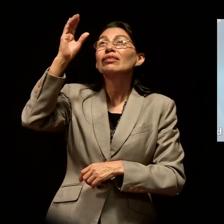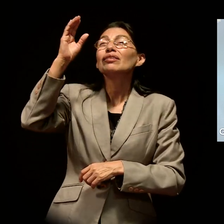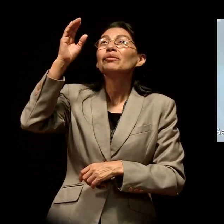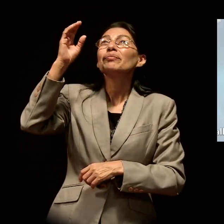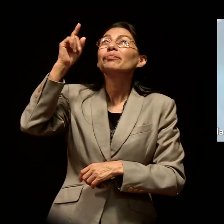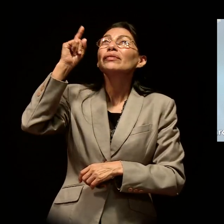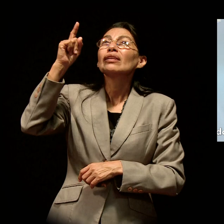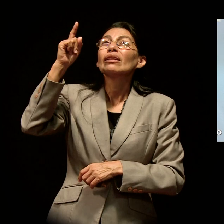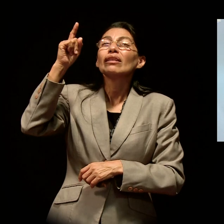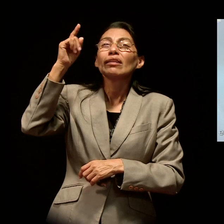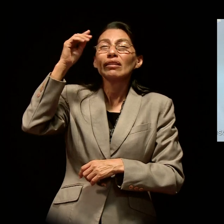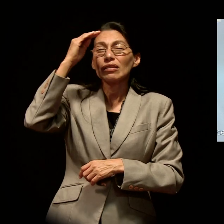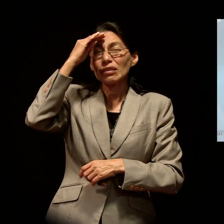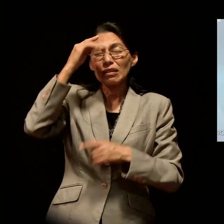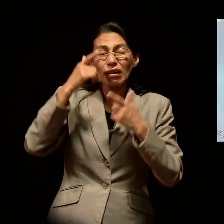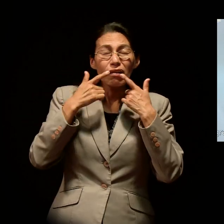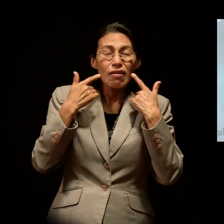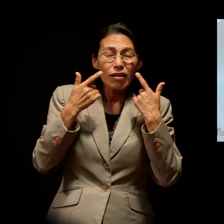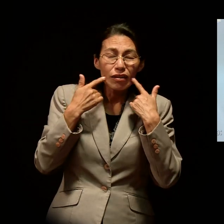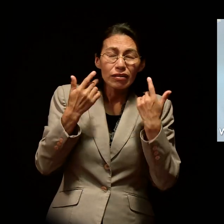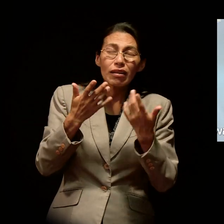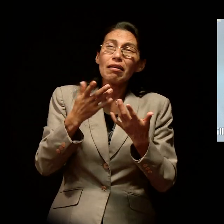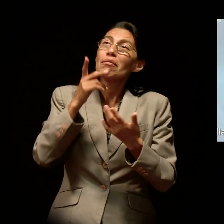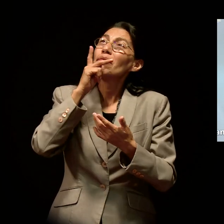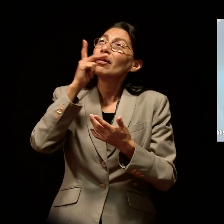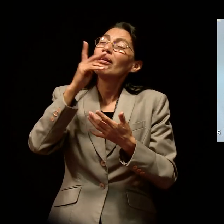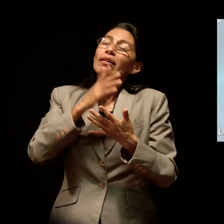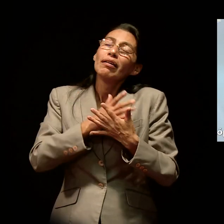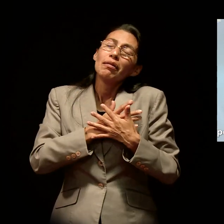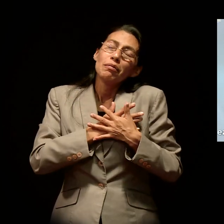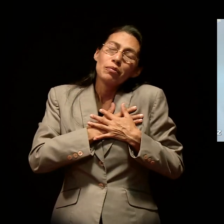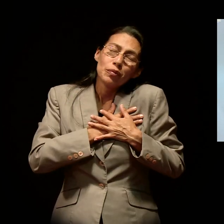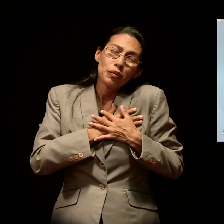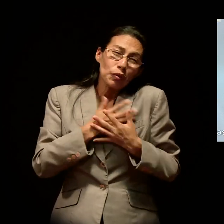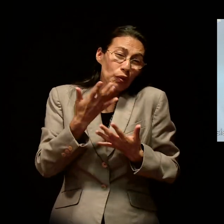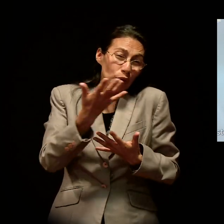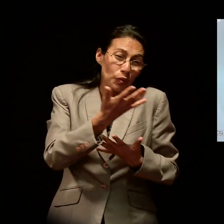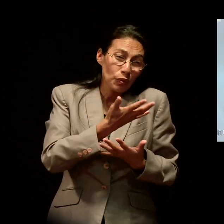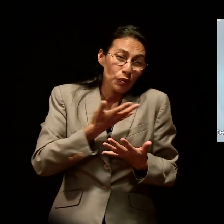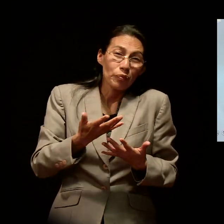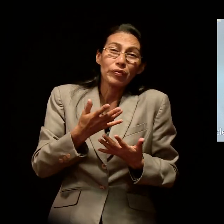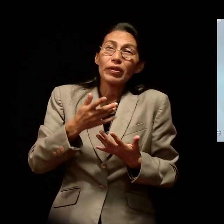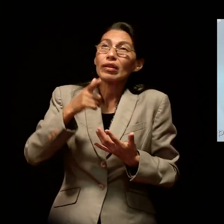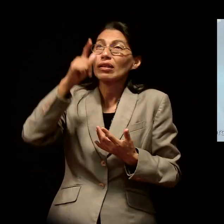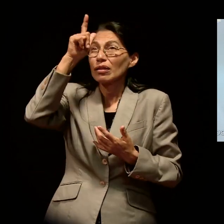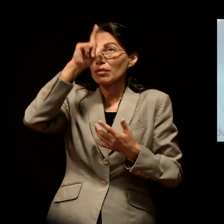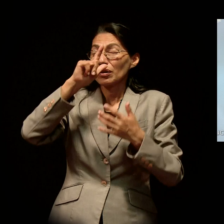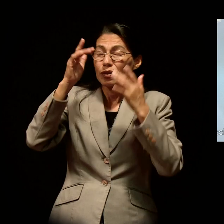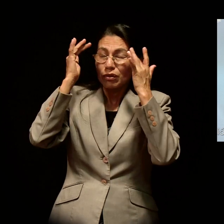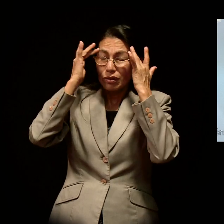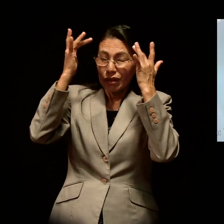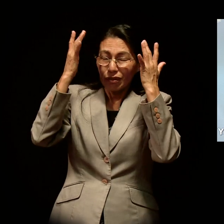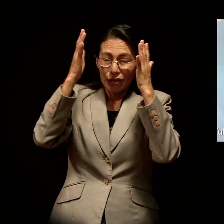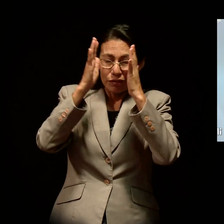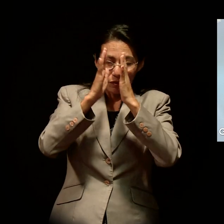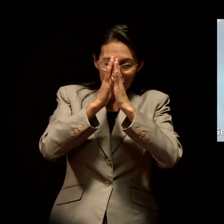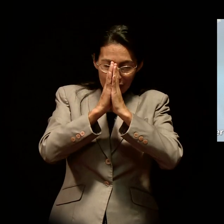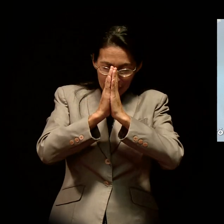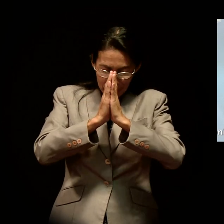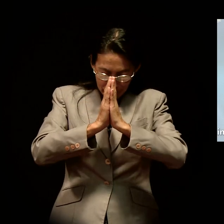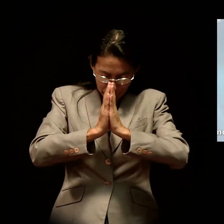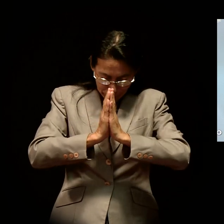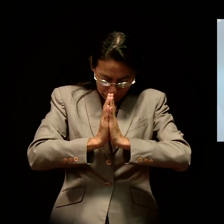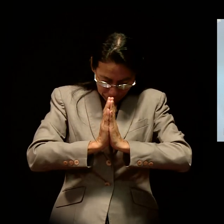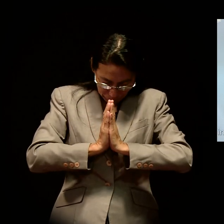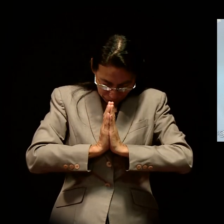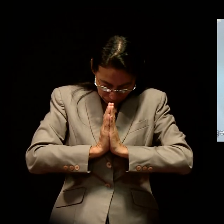con la bendición que la gracia del señor Jesucristo el amor del padre todo eso